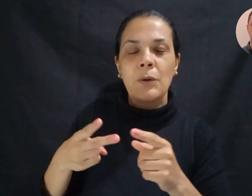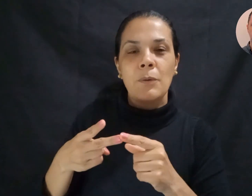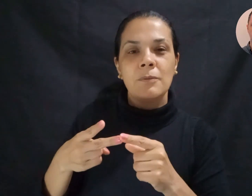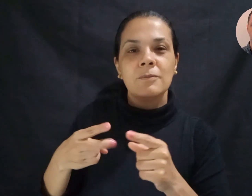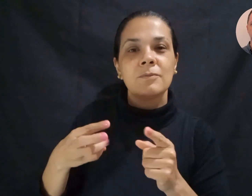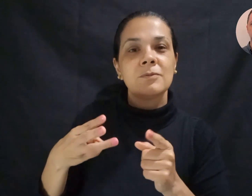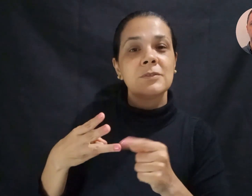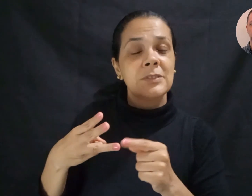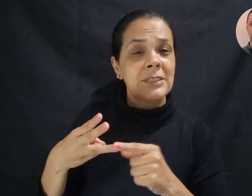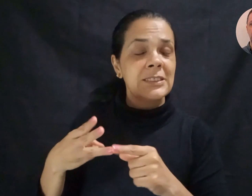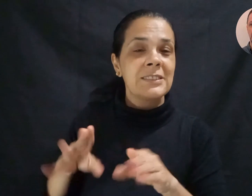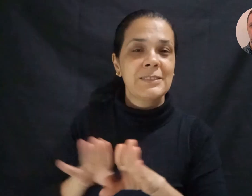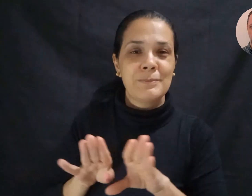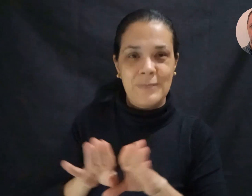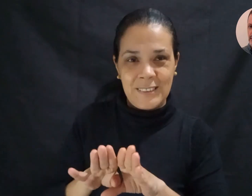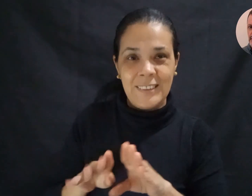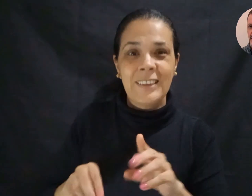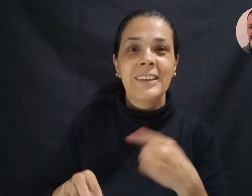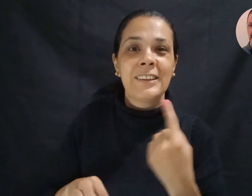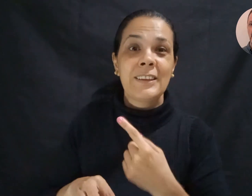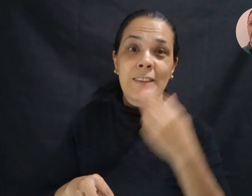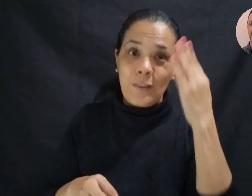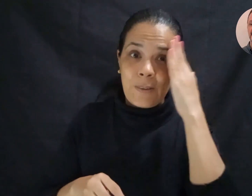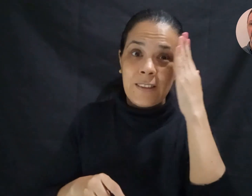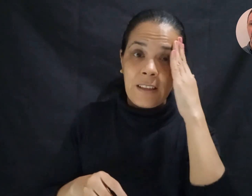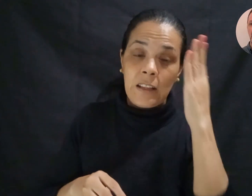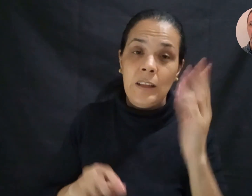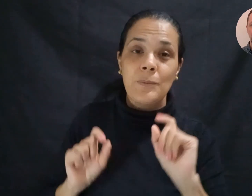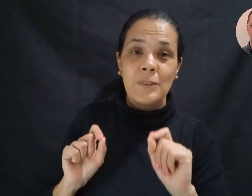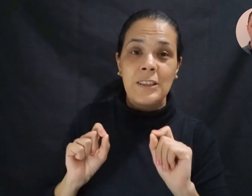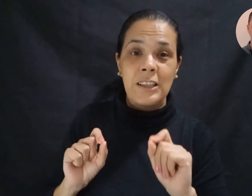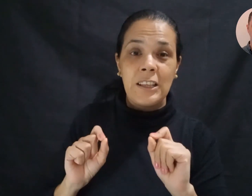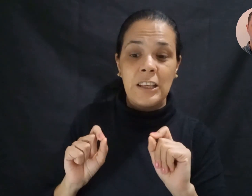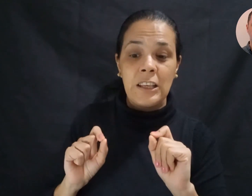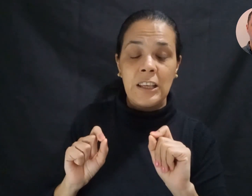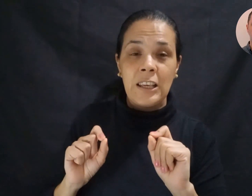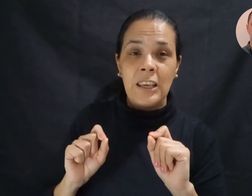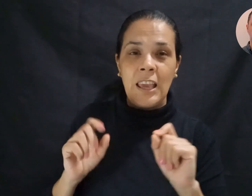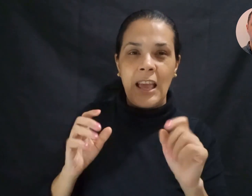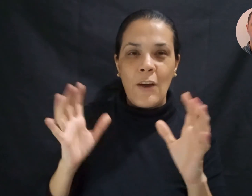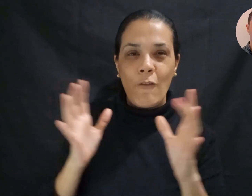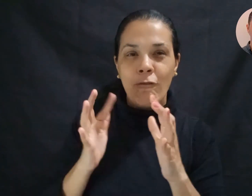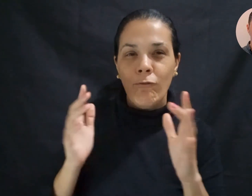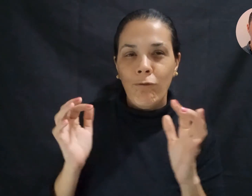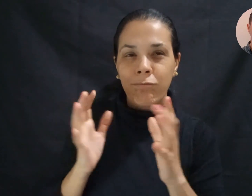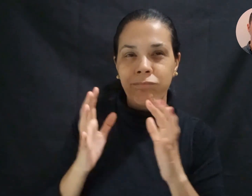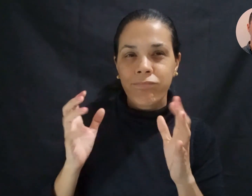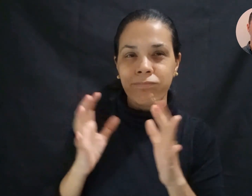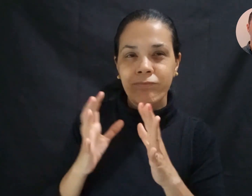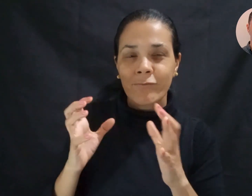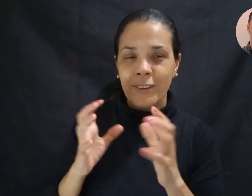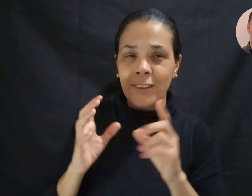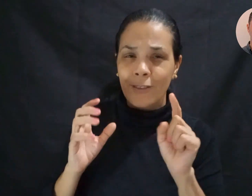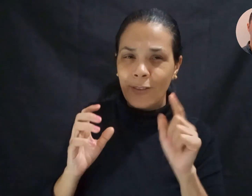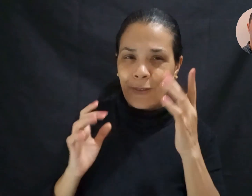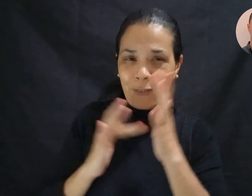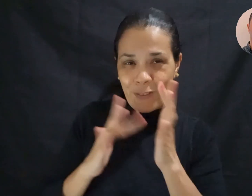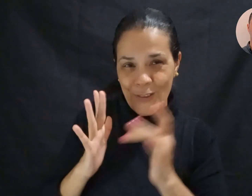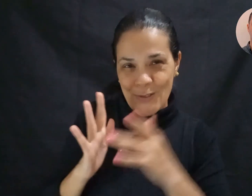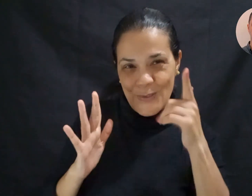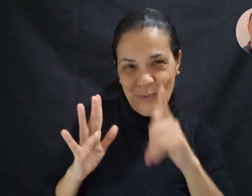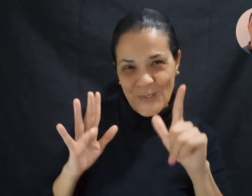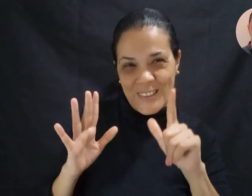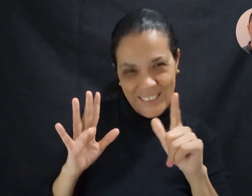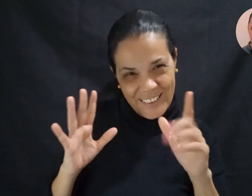e possível. Nós sabemos que, sob as condições adequadas, a materialização fluídica é possível e Jesus, espírito